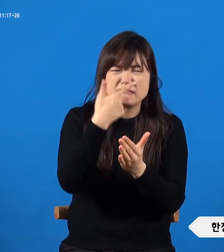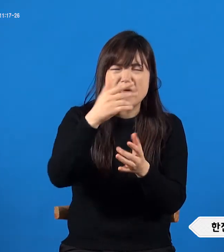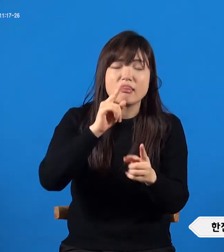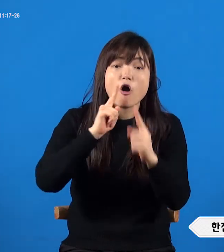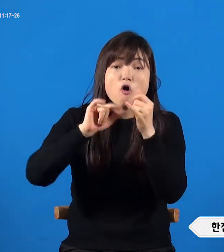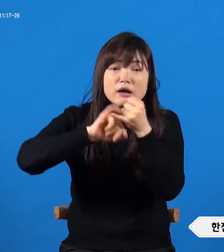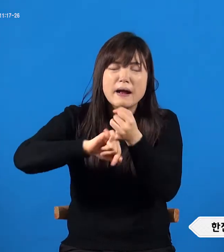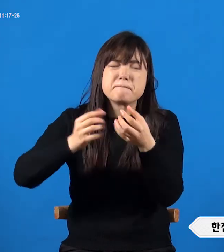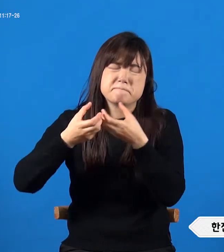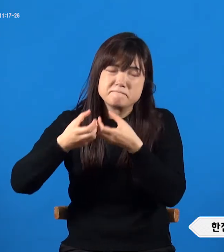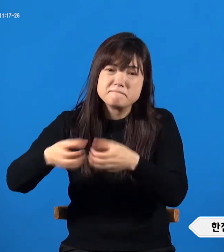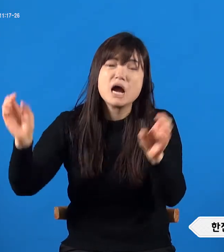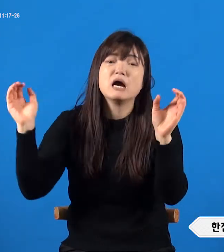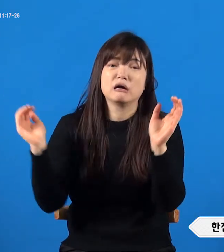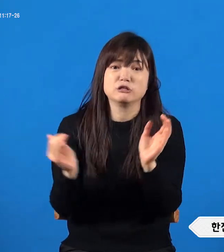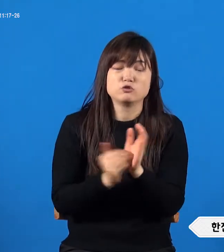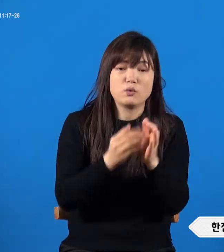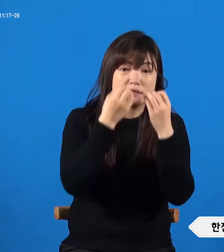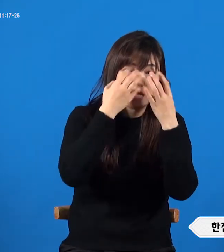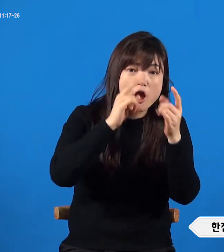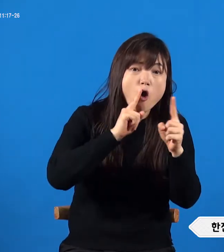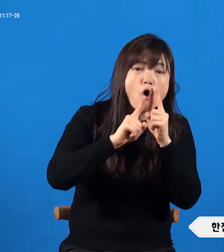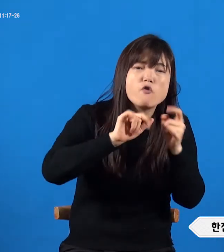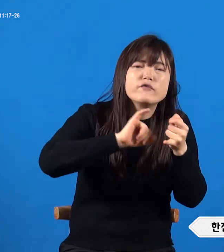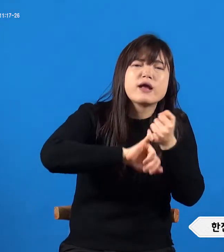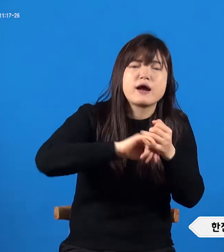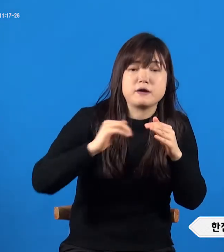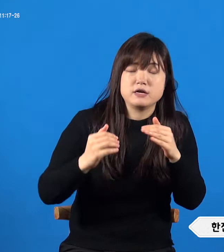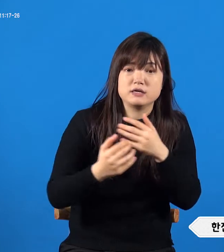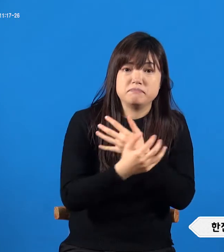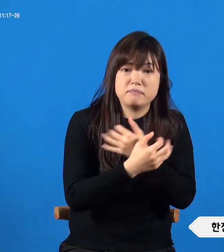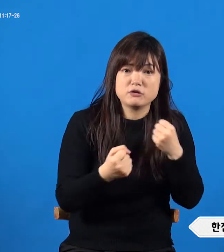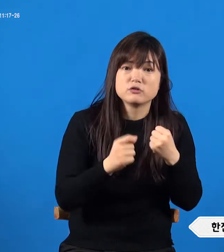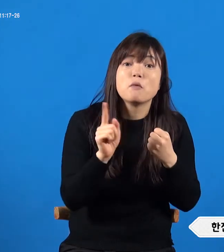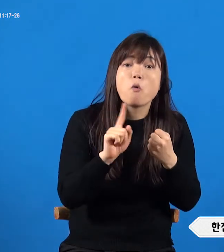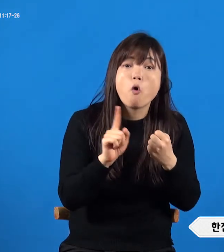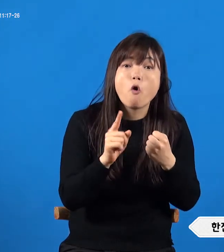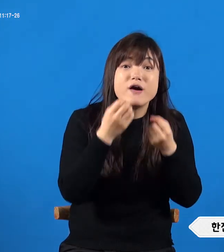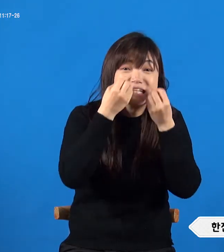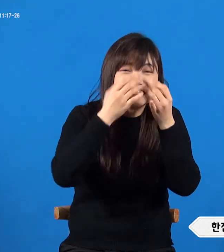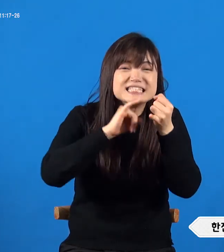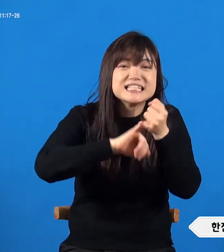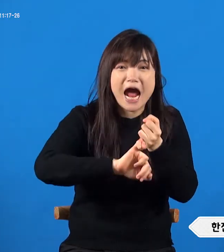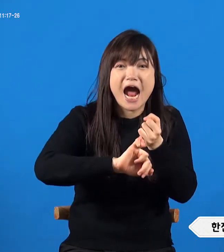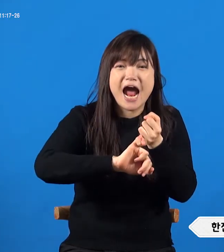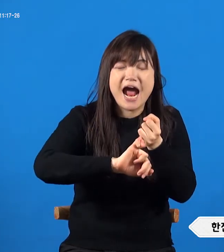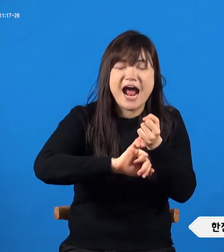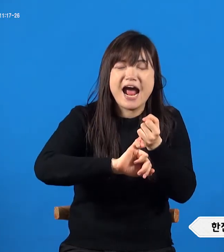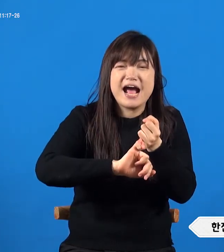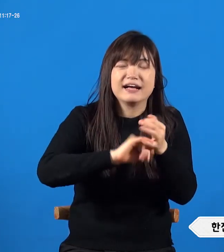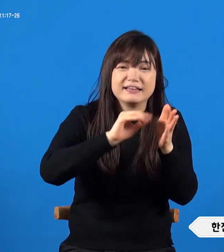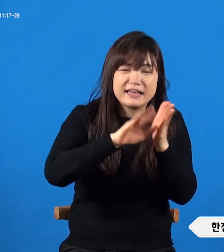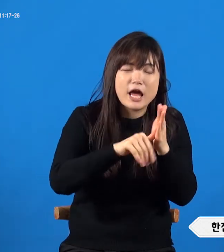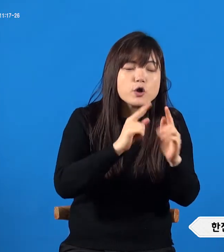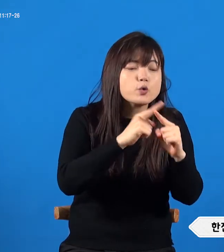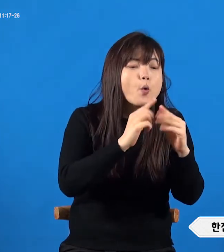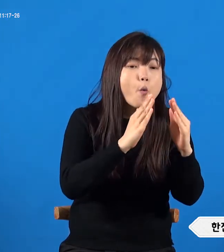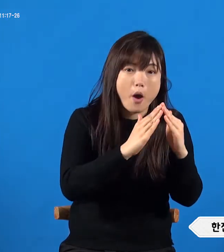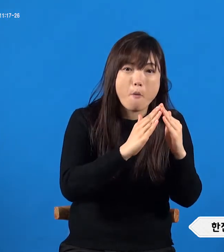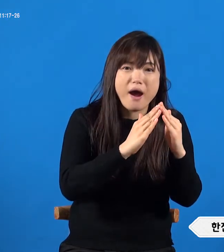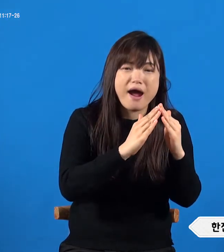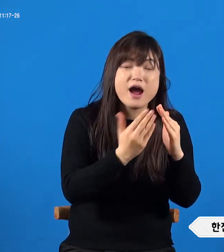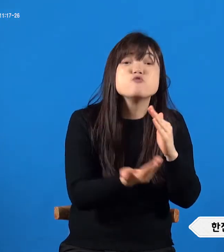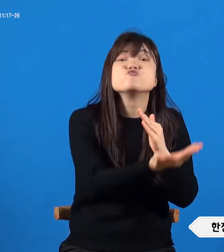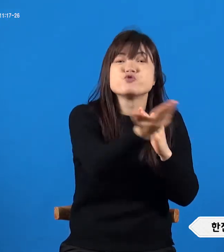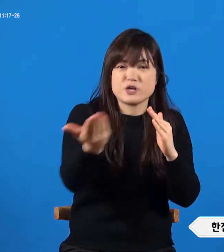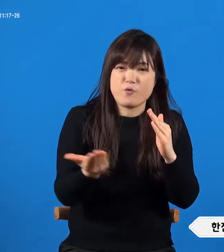언약을 폐기해버리시고 그리고 새 언약을 맺으셨는데 그것이 바로 신약시대의 교회와 맺은 언약,